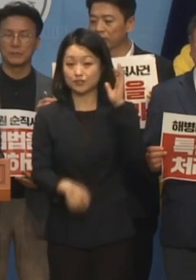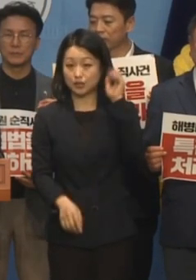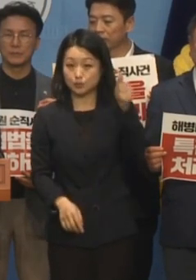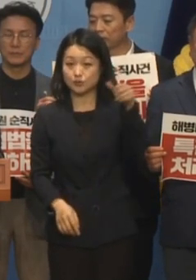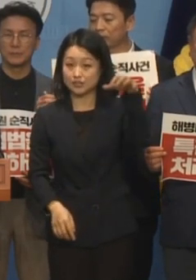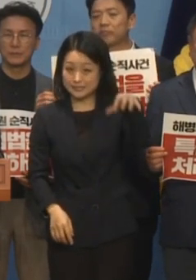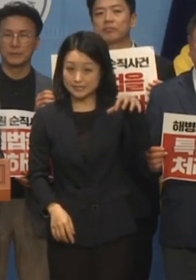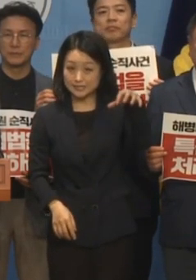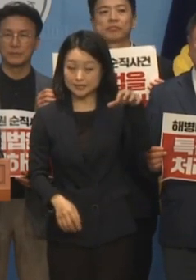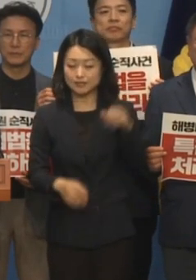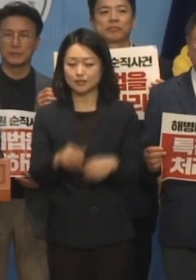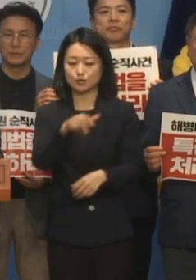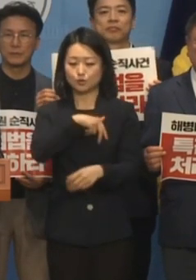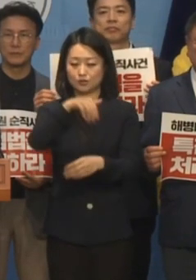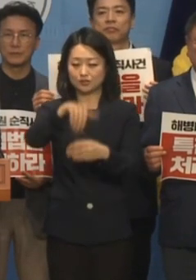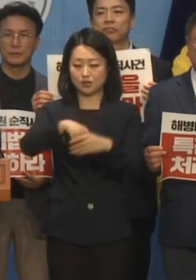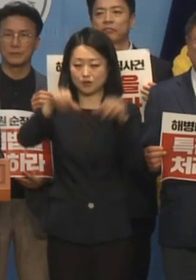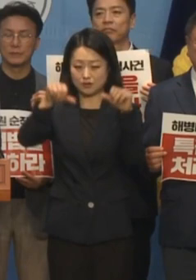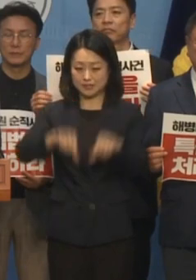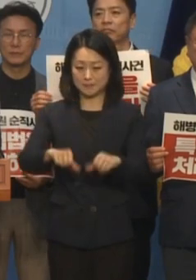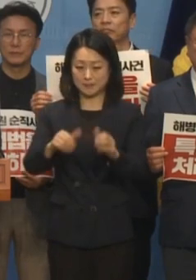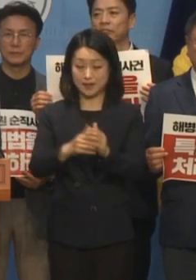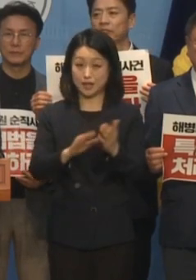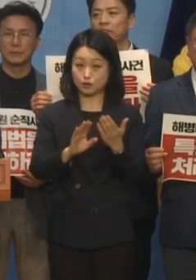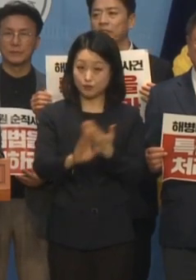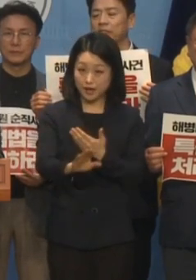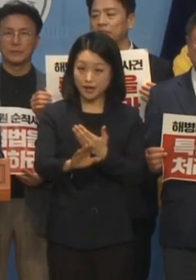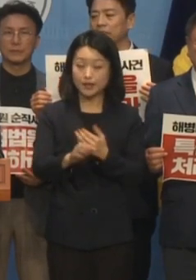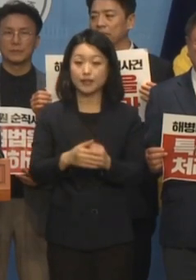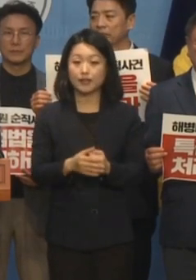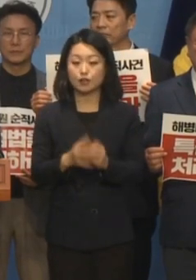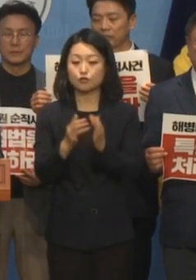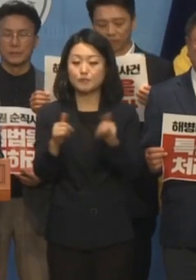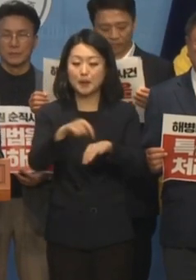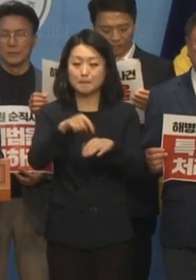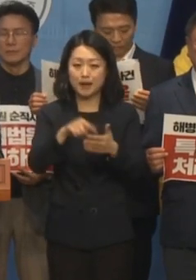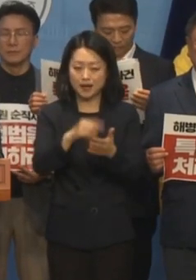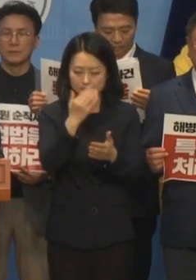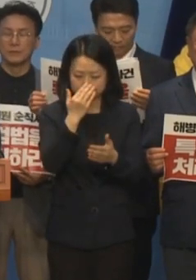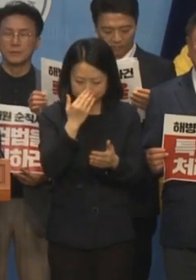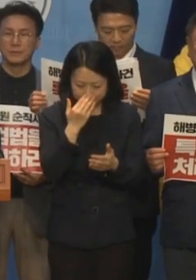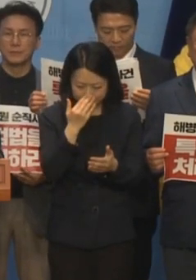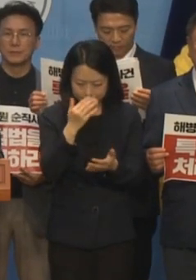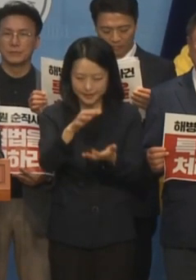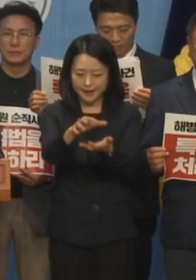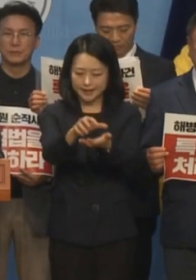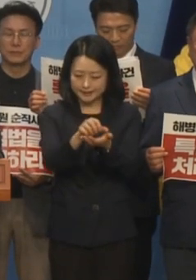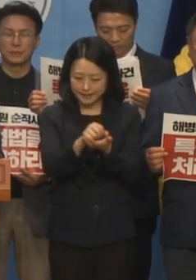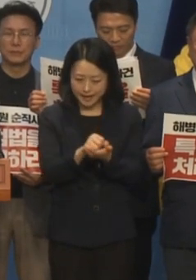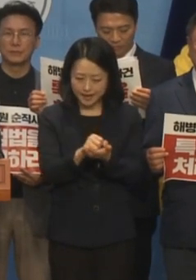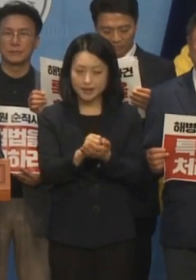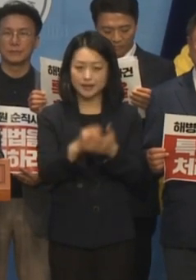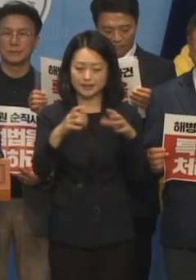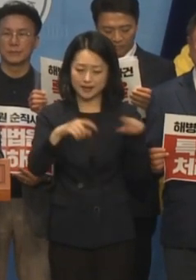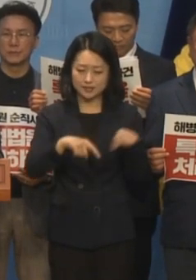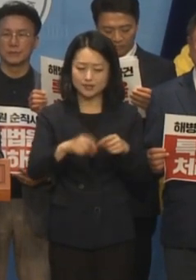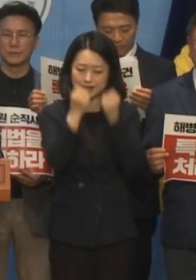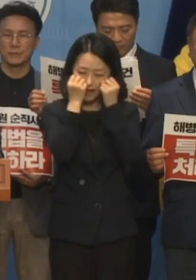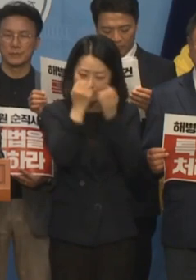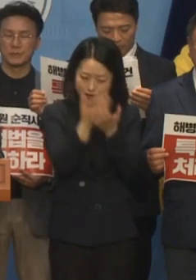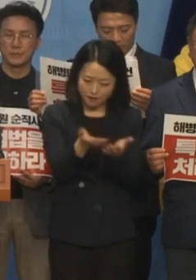대통령실은 총선 참패 이후 국민의 뜻을 겸허히 받들겠다며 국정을 쇄신하겠다